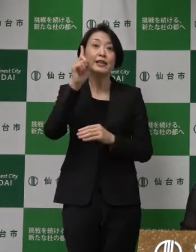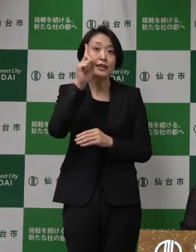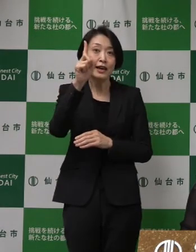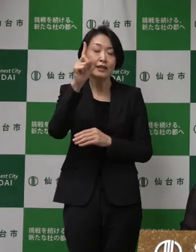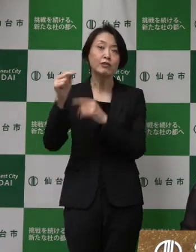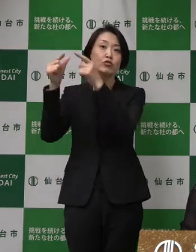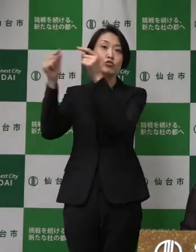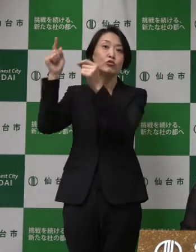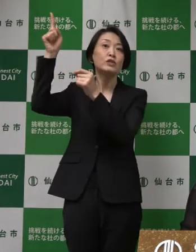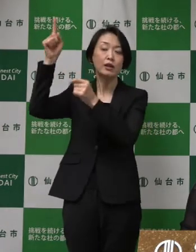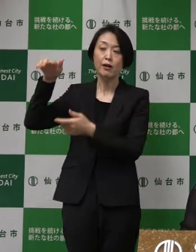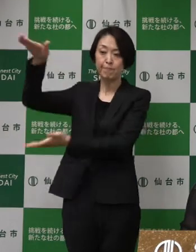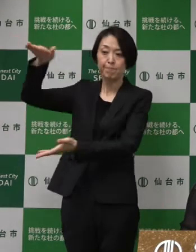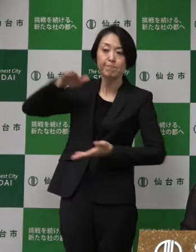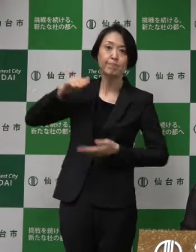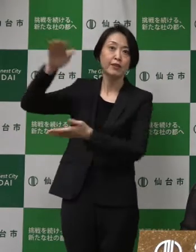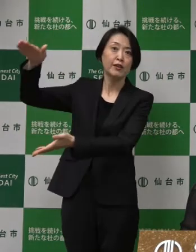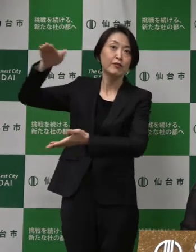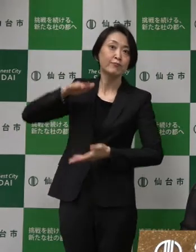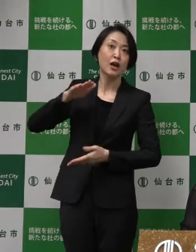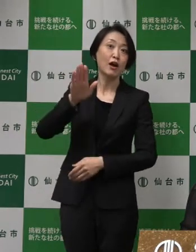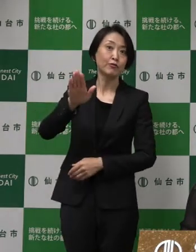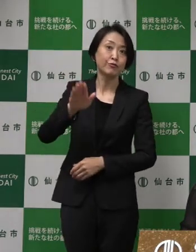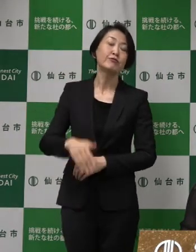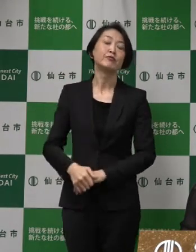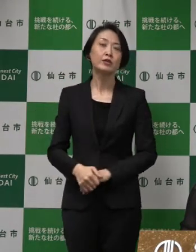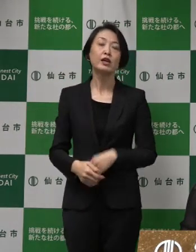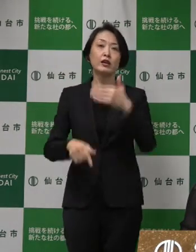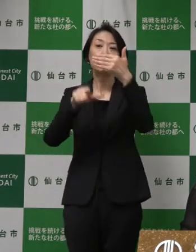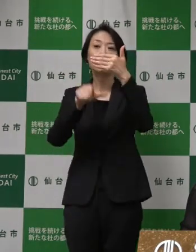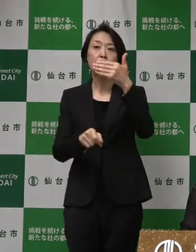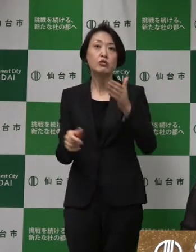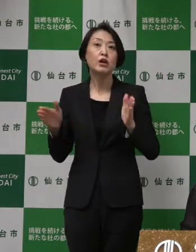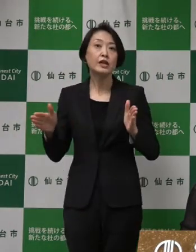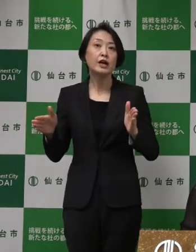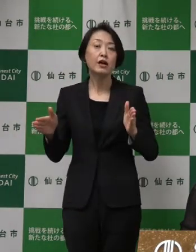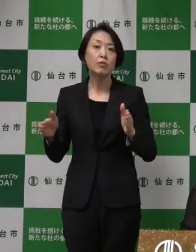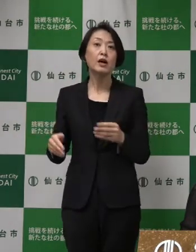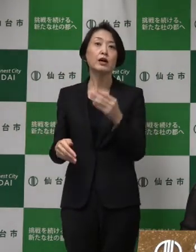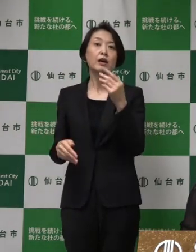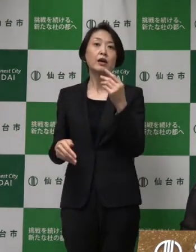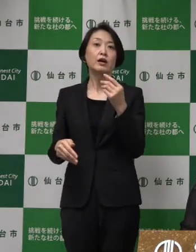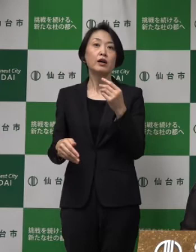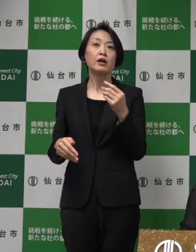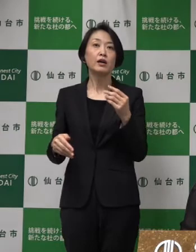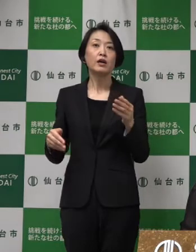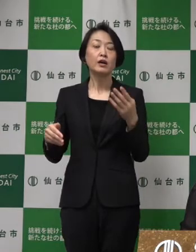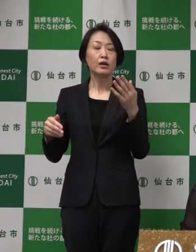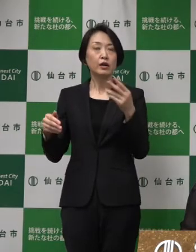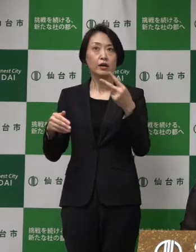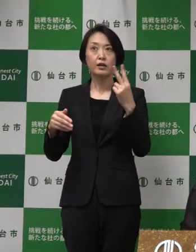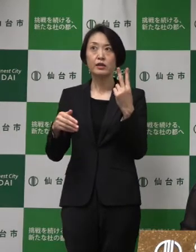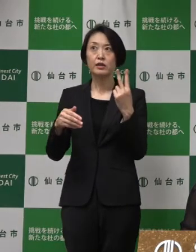送されてくるんですけども、まあ13、14、15区、9月中はその 3区、いわゆる2週